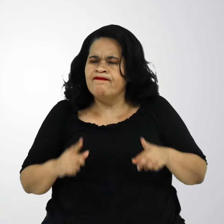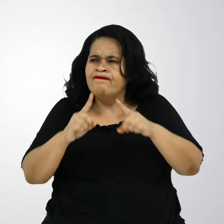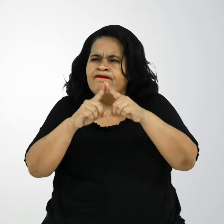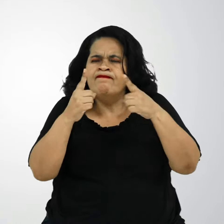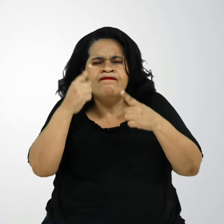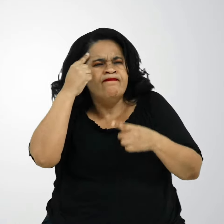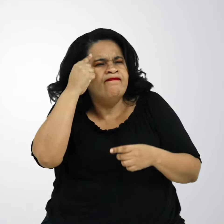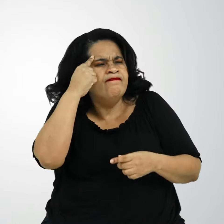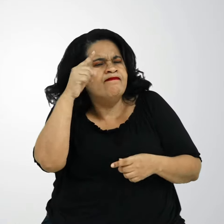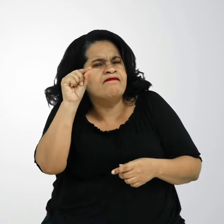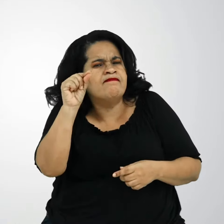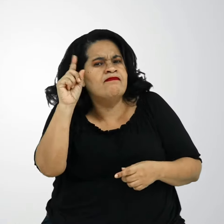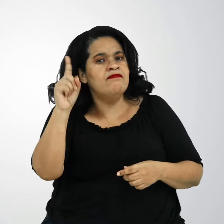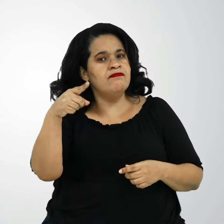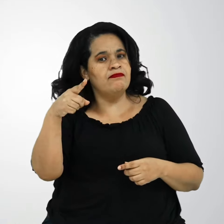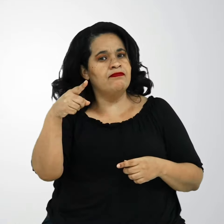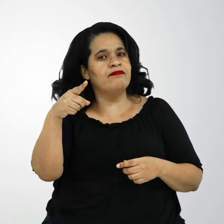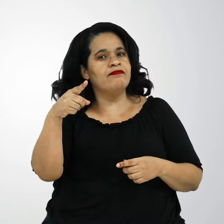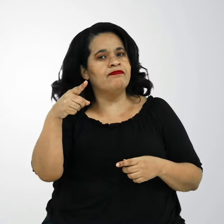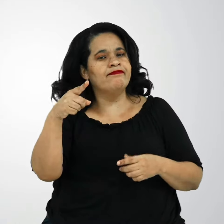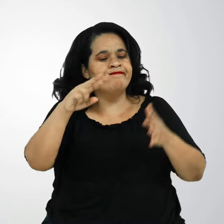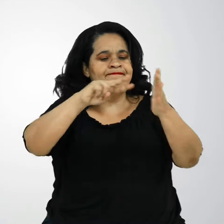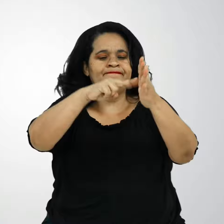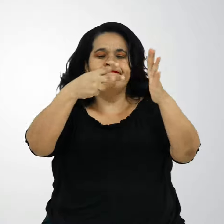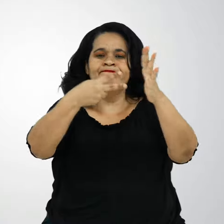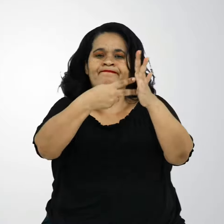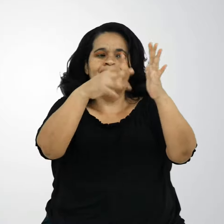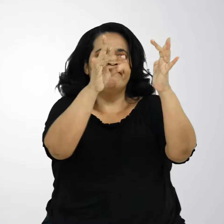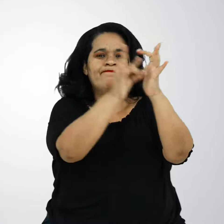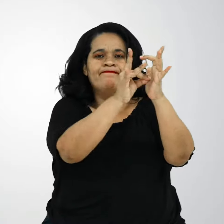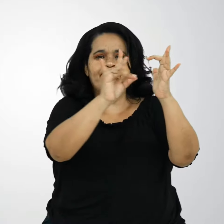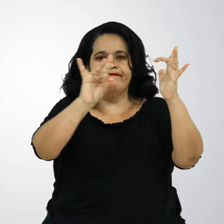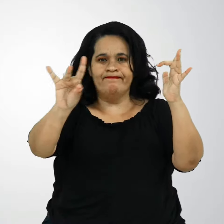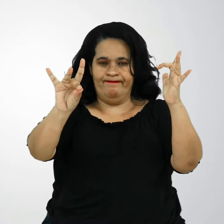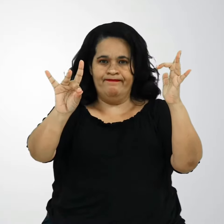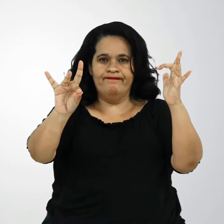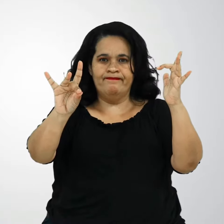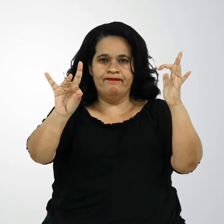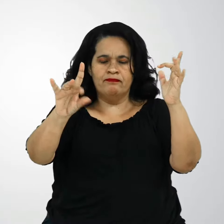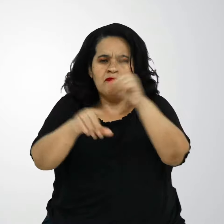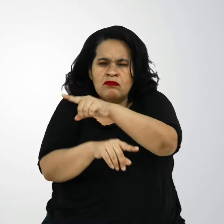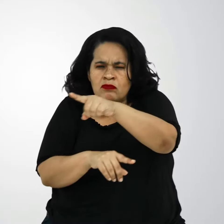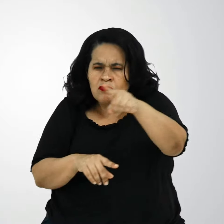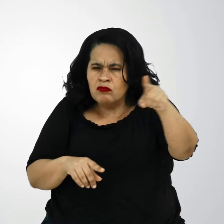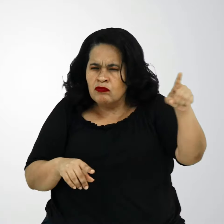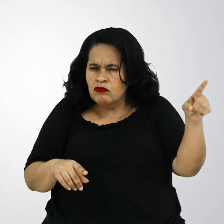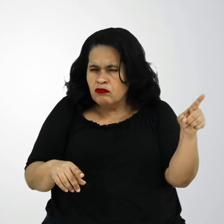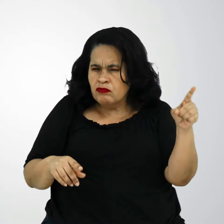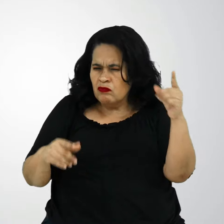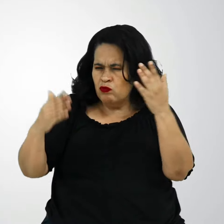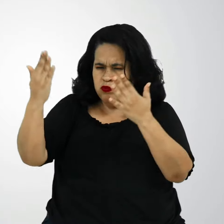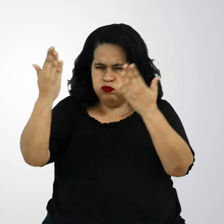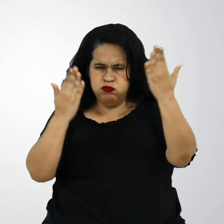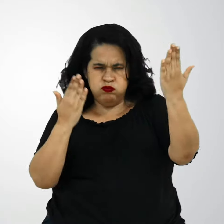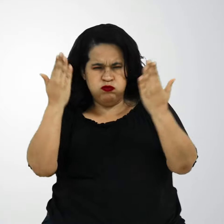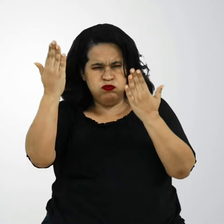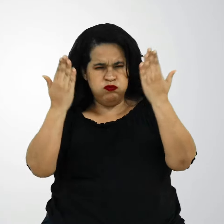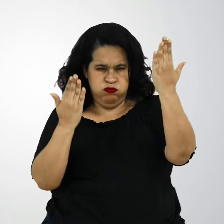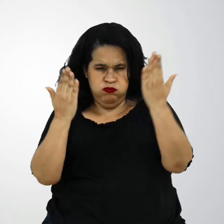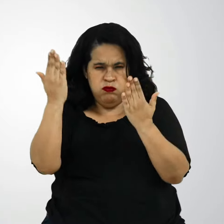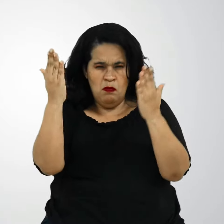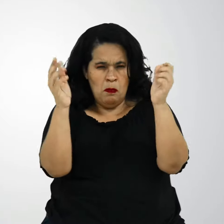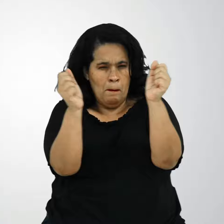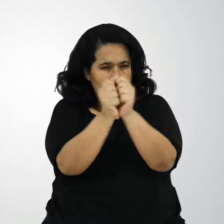Que é o próprio anticristo. Que se você compara o livro de Daniel com o livro do